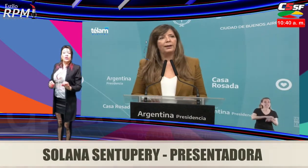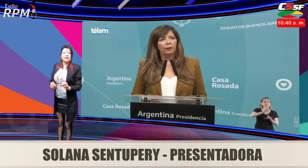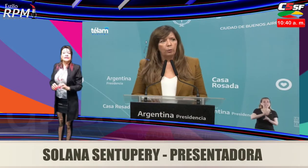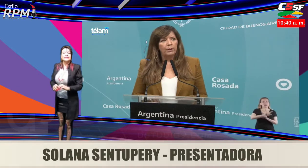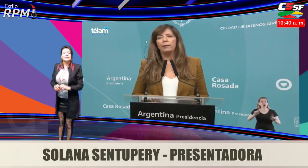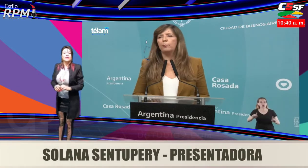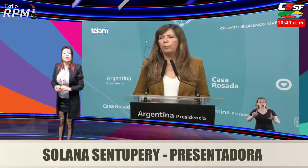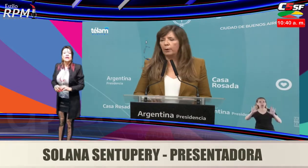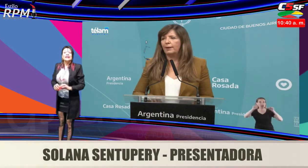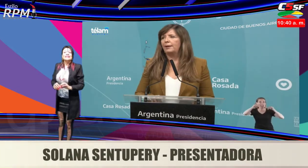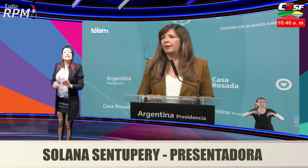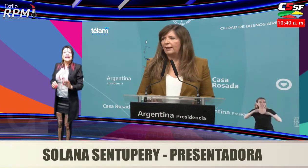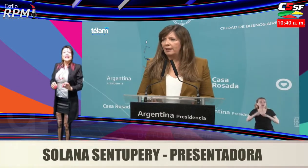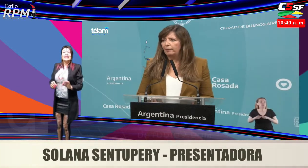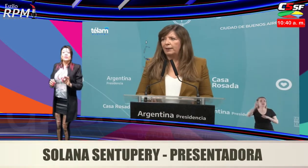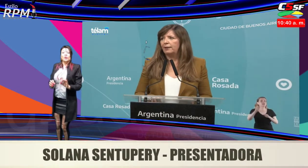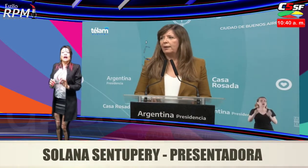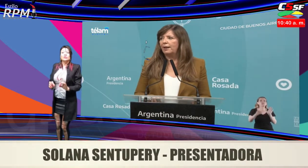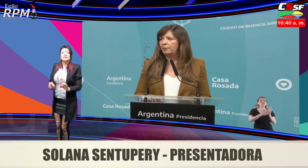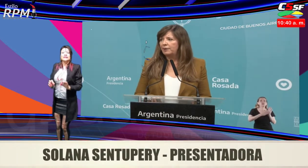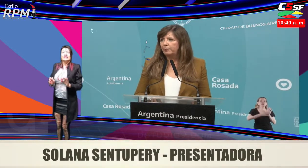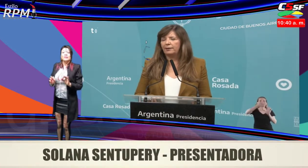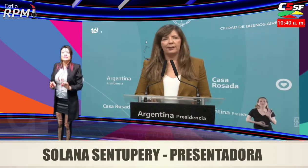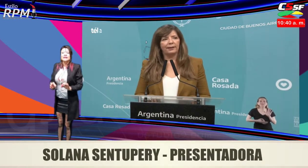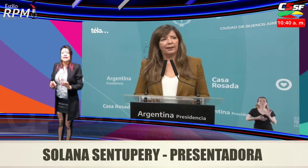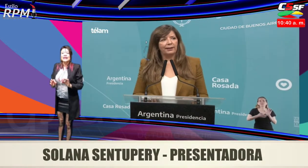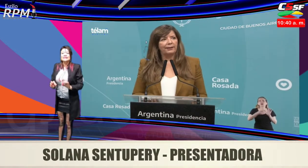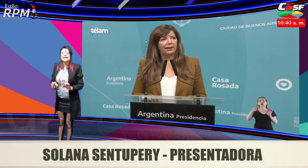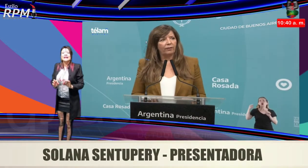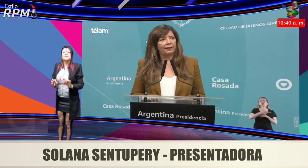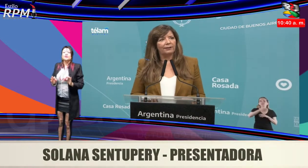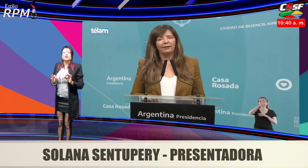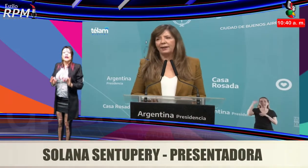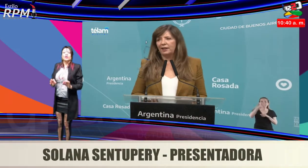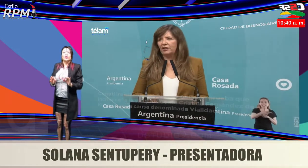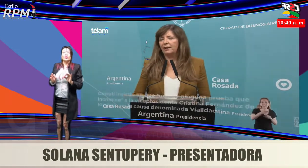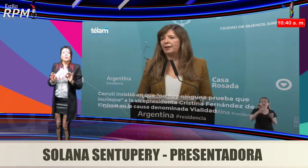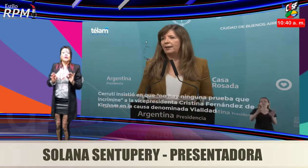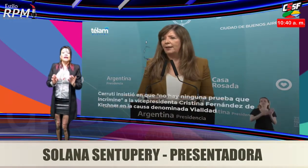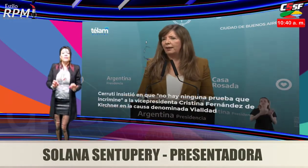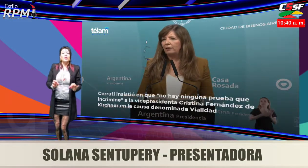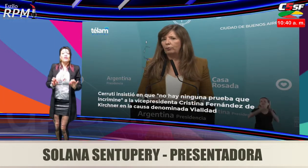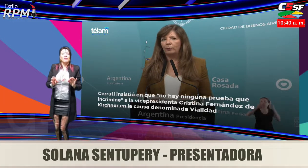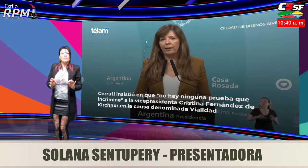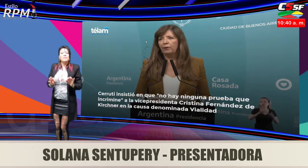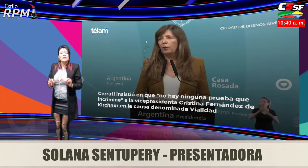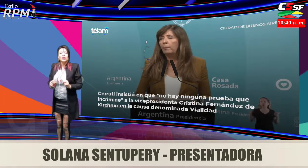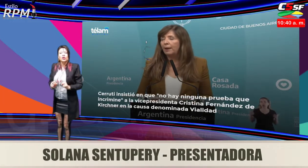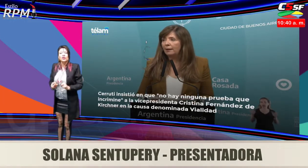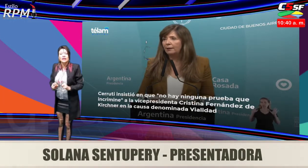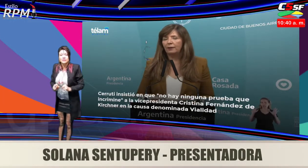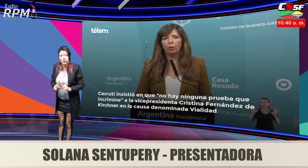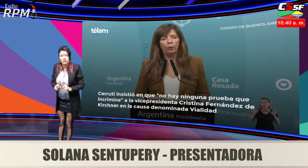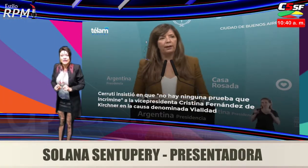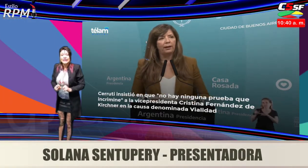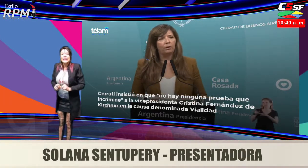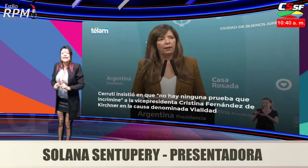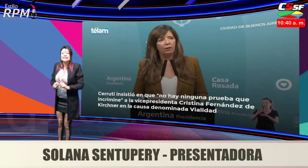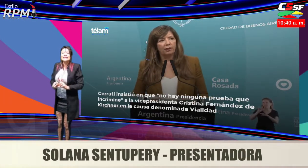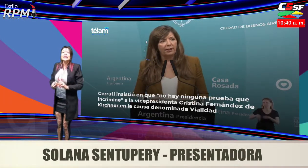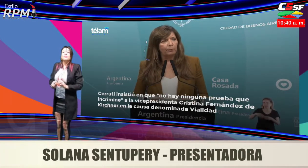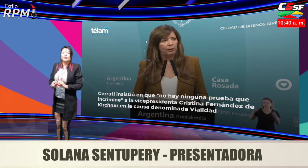en este sentido que si alguien armó causas en este país es el exfuncionario de Juntos por el Cambio, Fabián Pepín Rodríguez Simón,